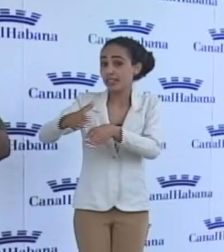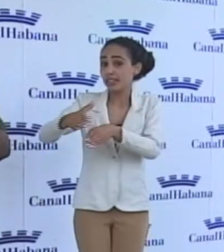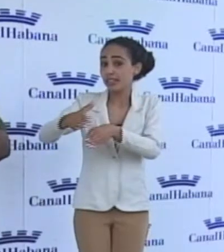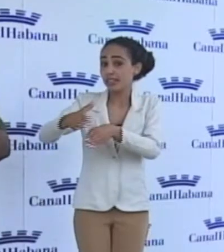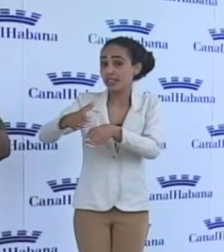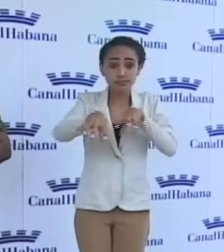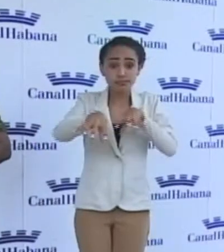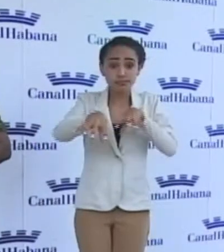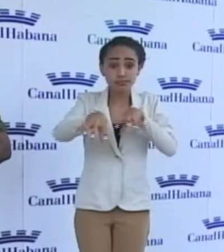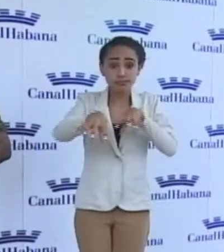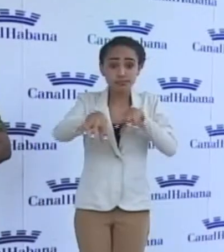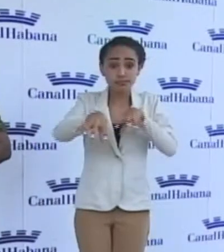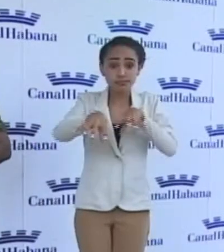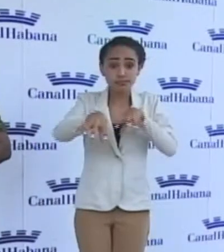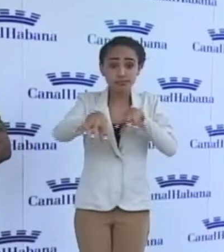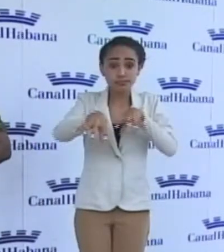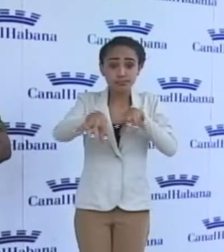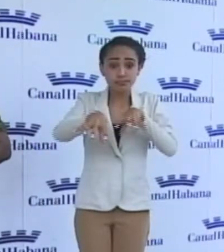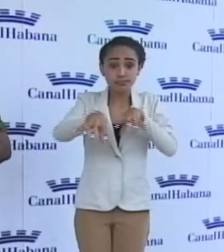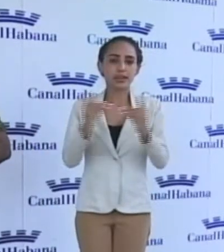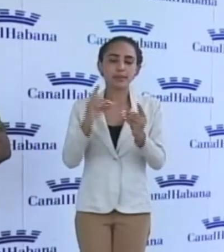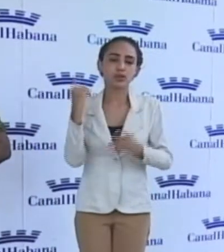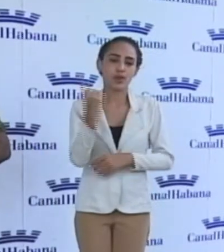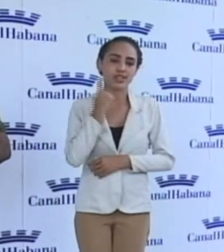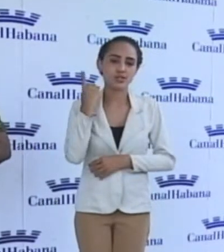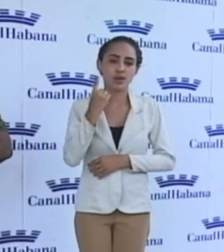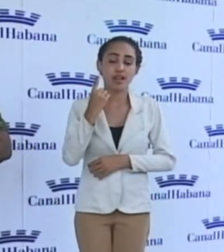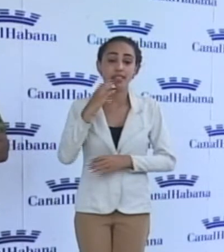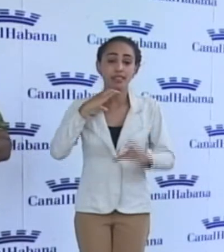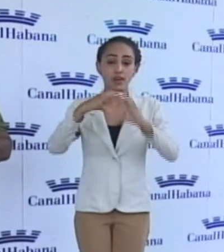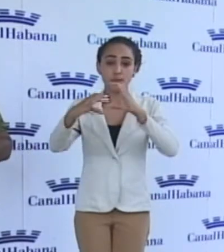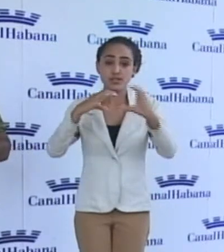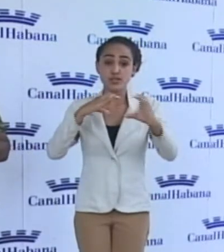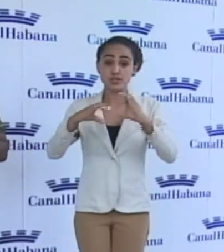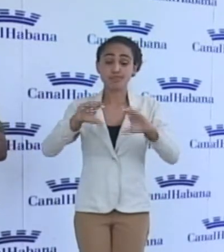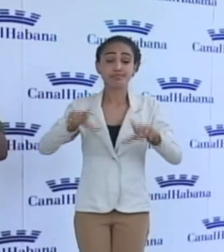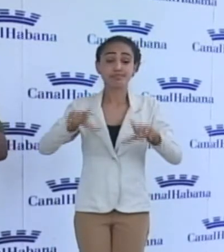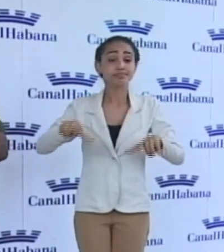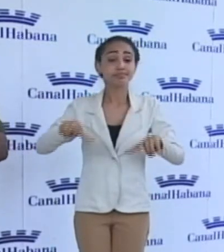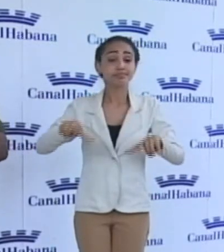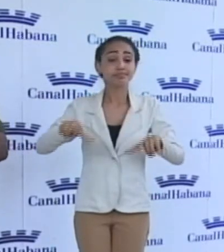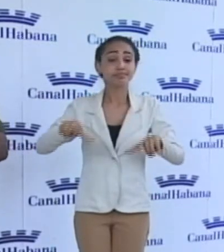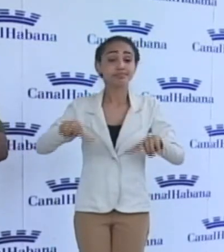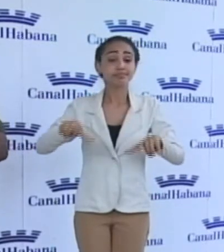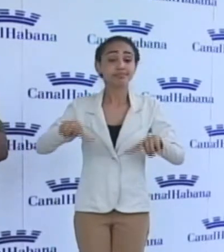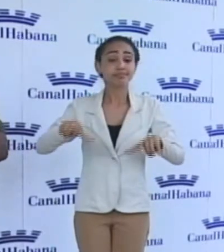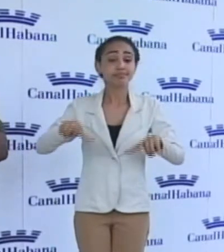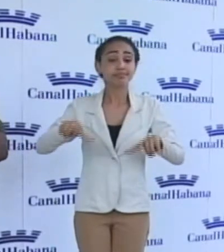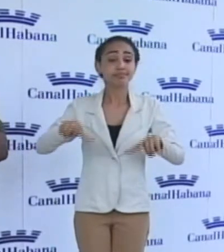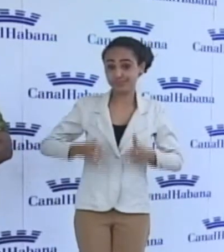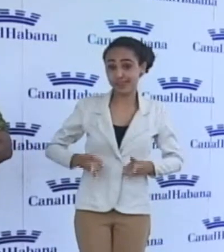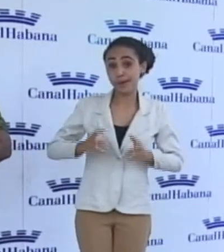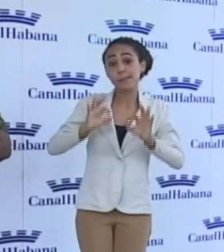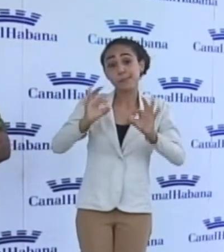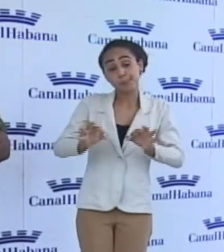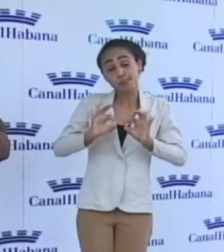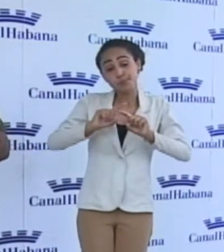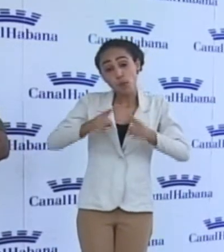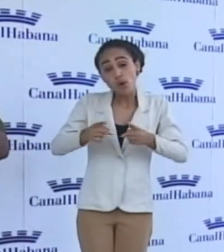fueron evaluados por el Departamento Nacional de Comunicación. La celebración va a ser de forma virtual, justamente por la situación